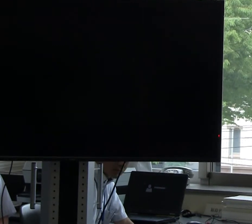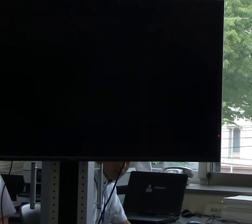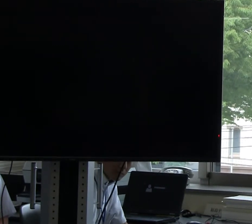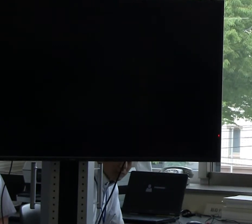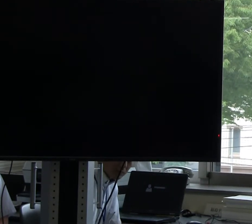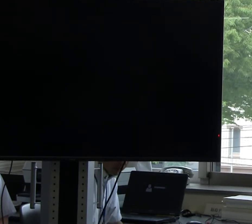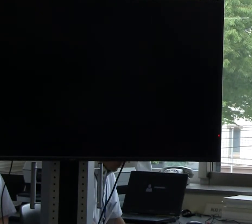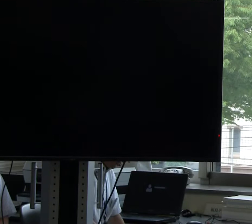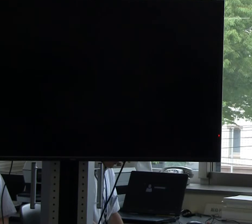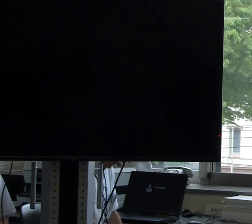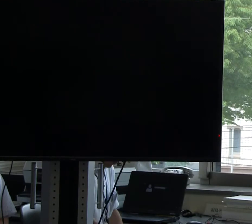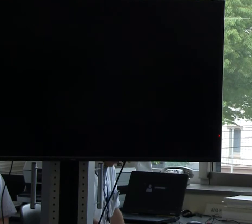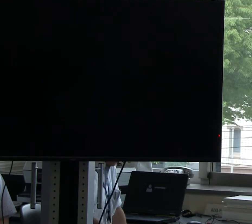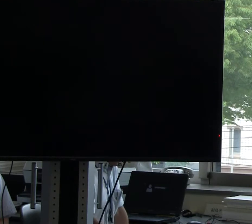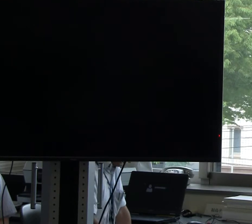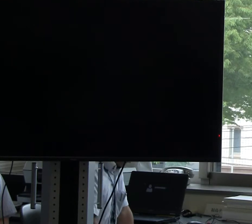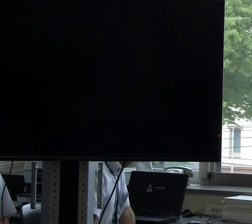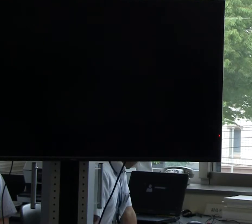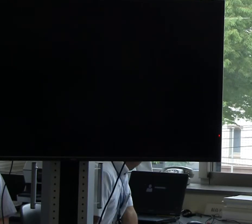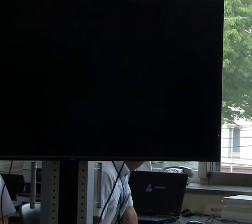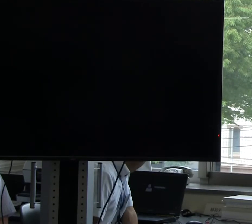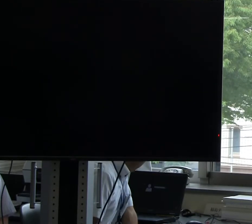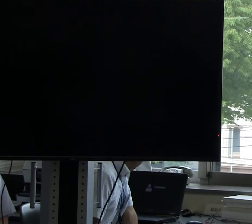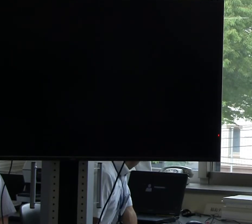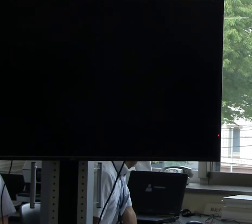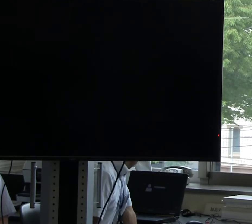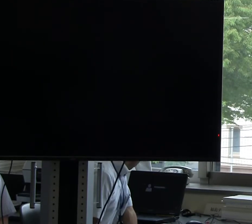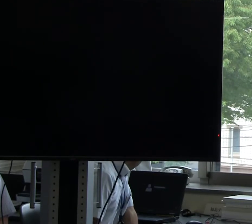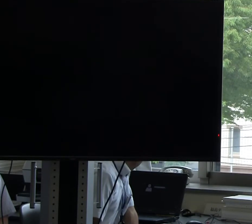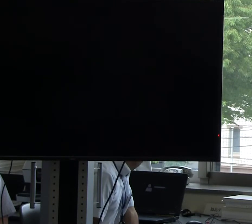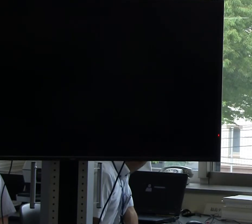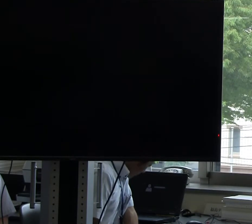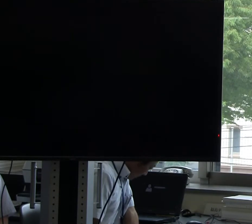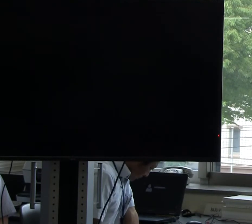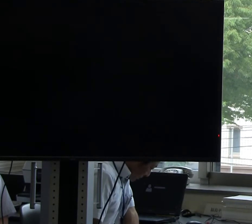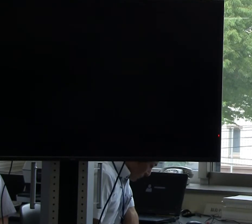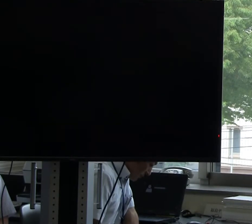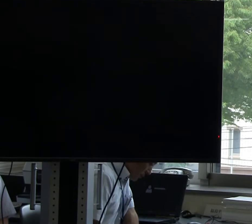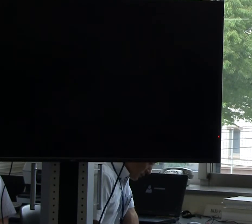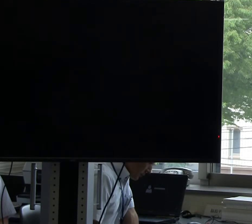なんですけど、市としての審査はないっていうことで、 市としての審査はない しないと、